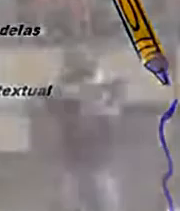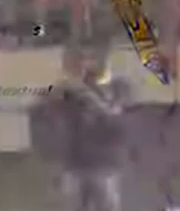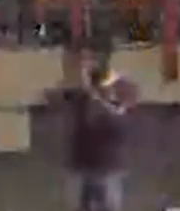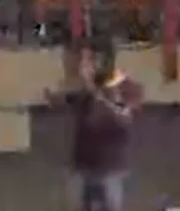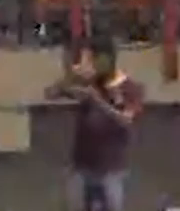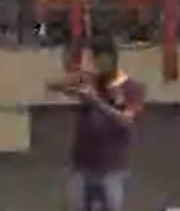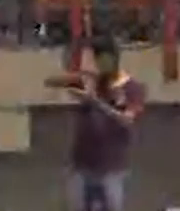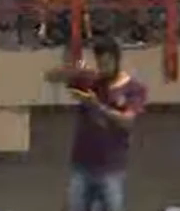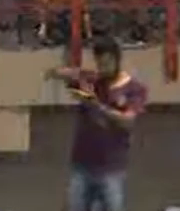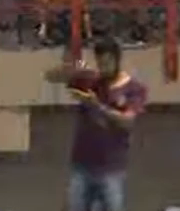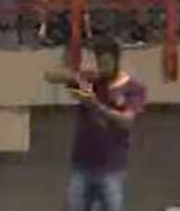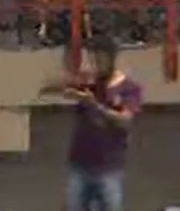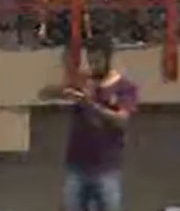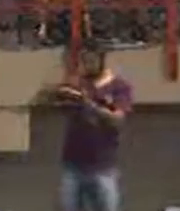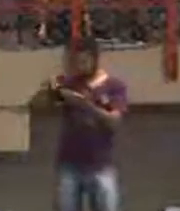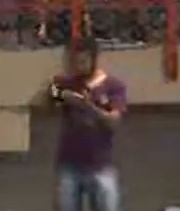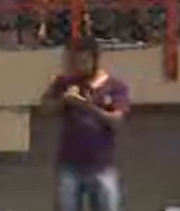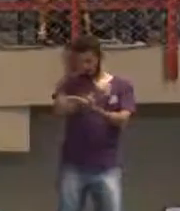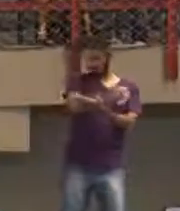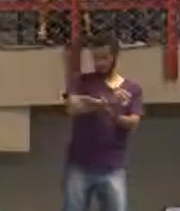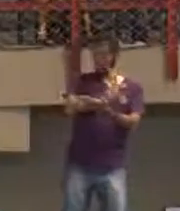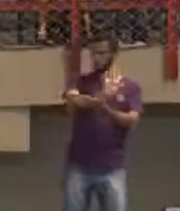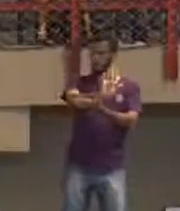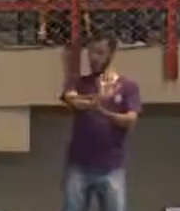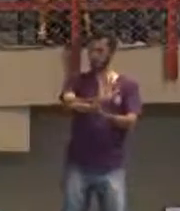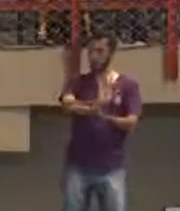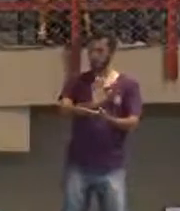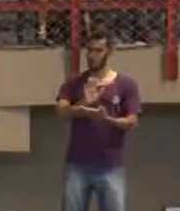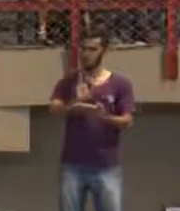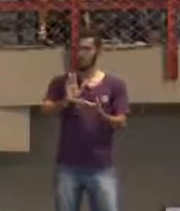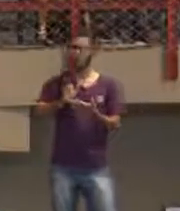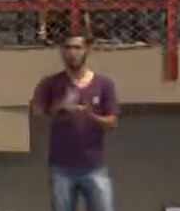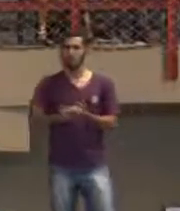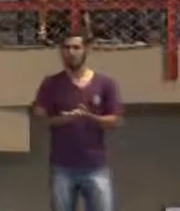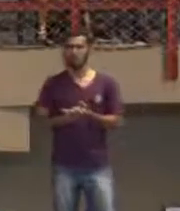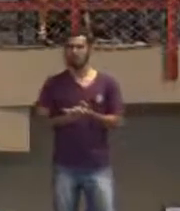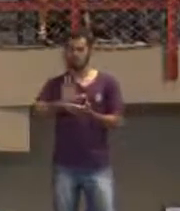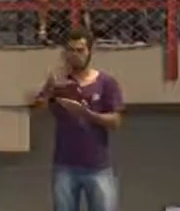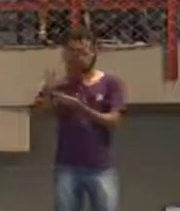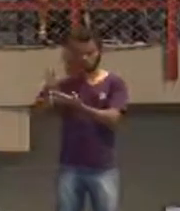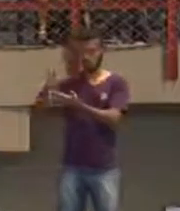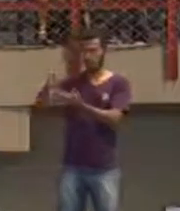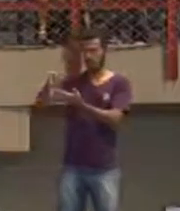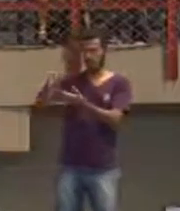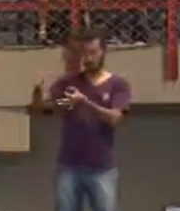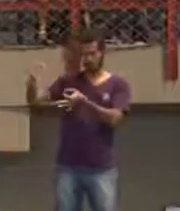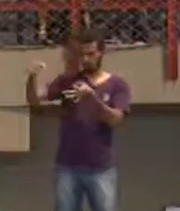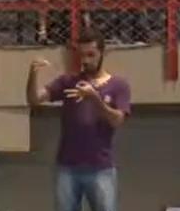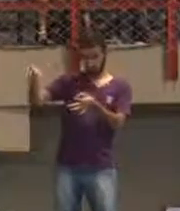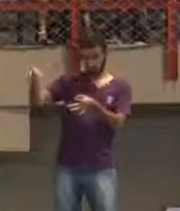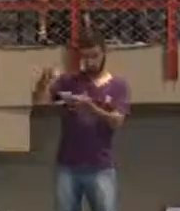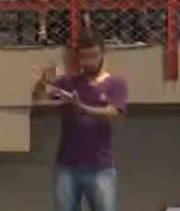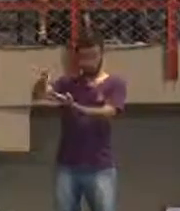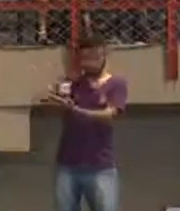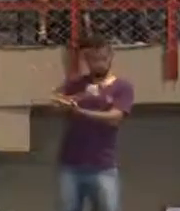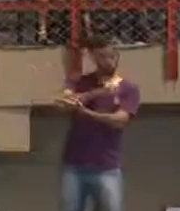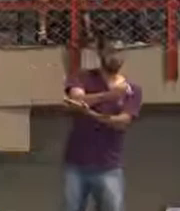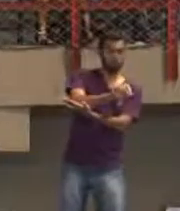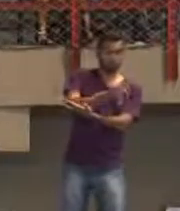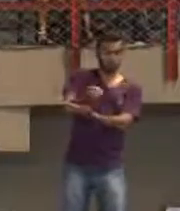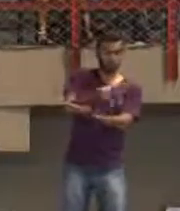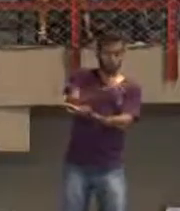Não passe seu texto, como a gente diz na escola, a limpo, ou seja, não passe seu texto para a